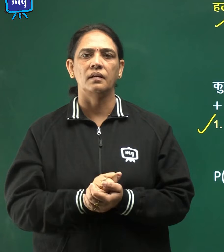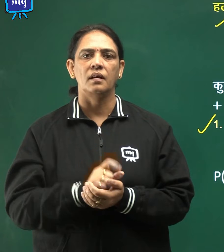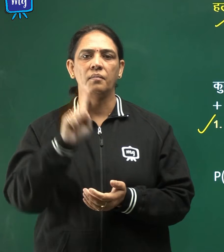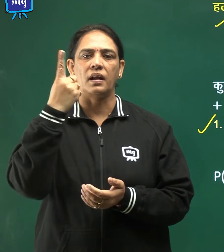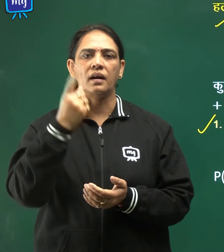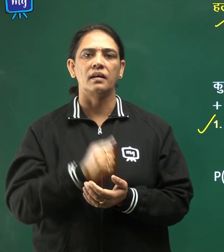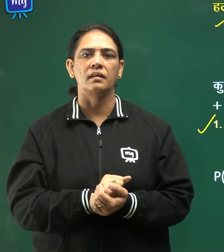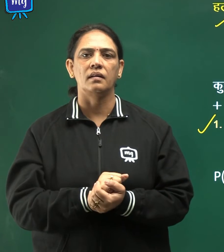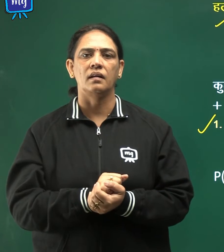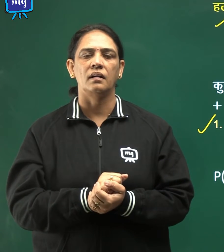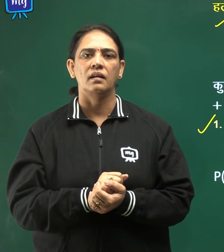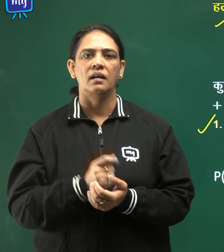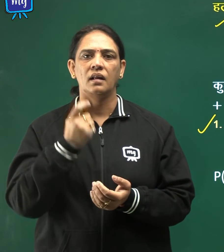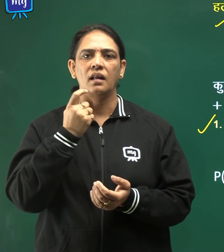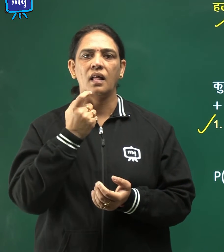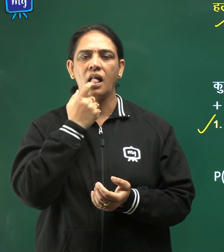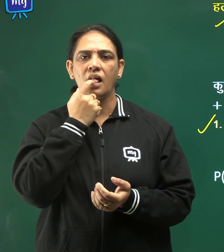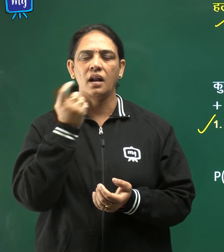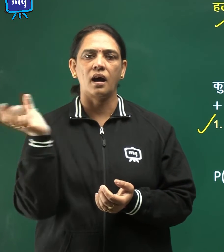पहला, लाल गेंद